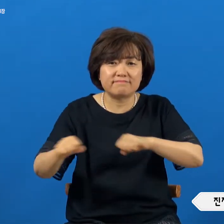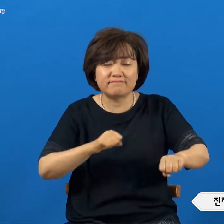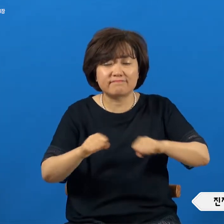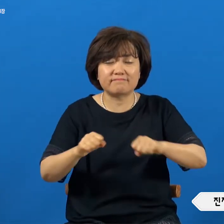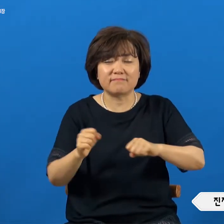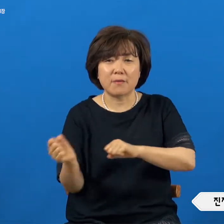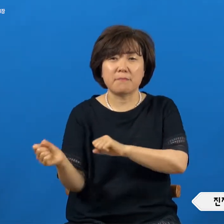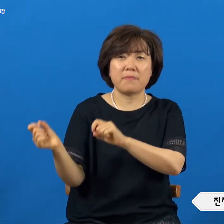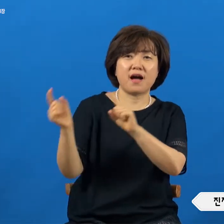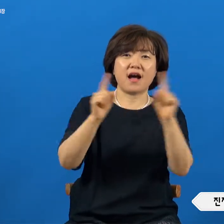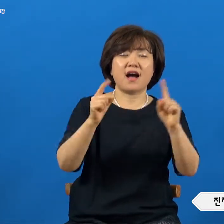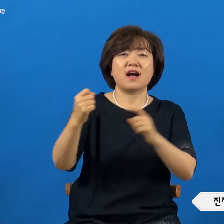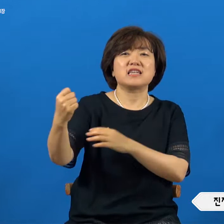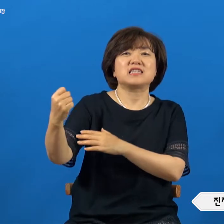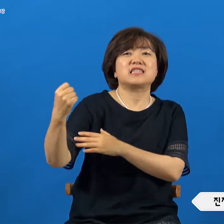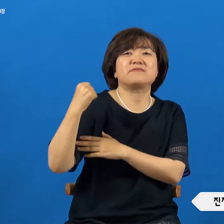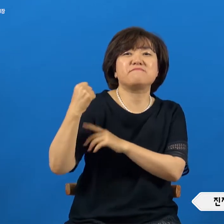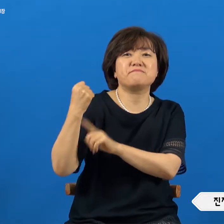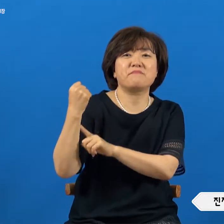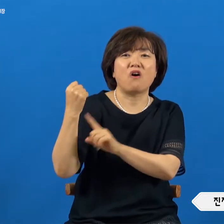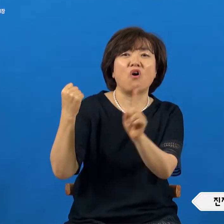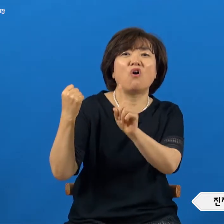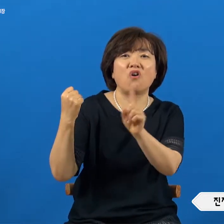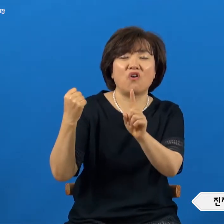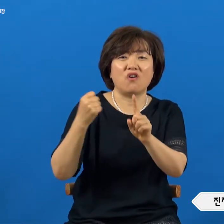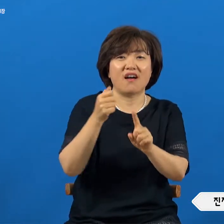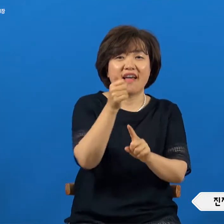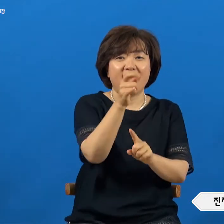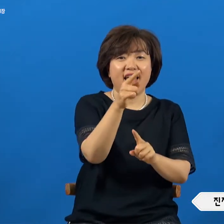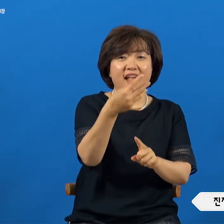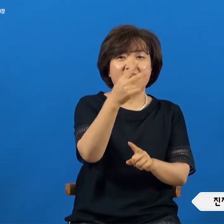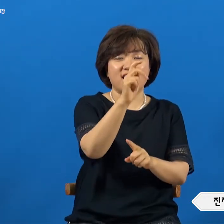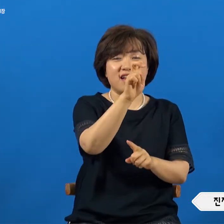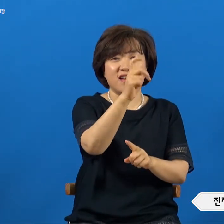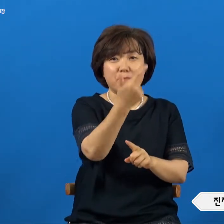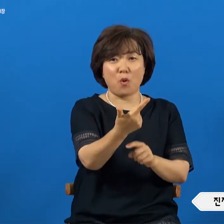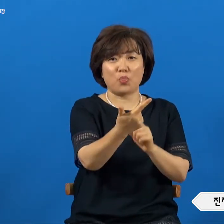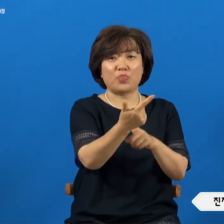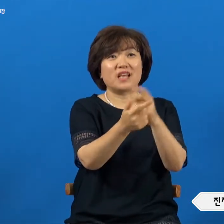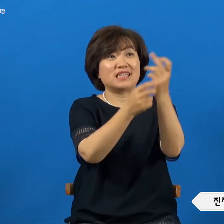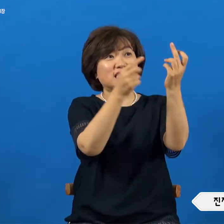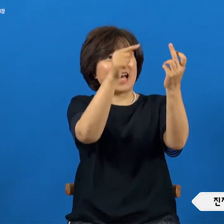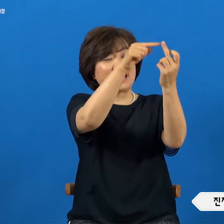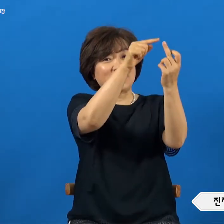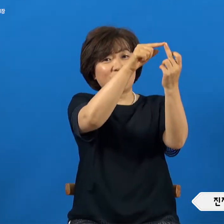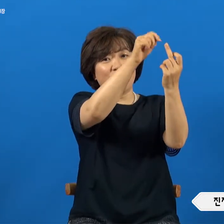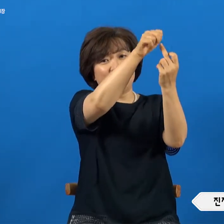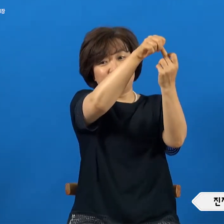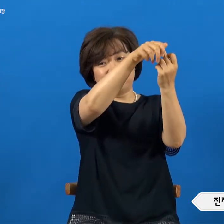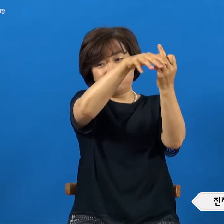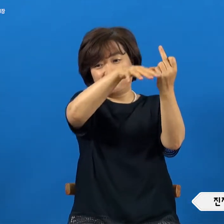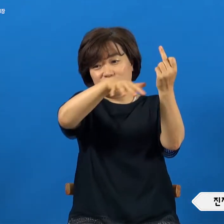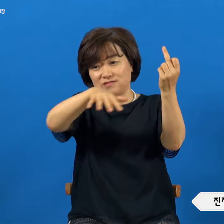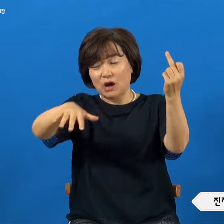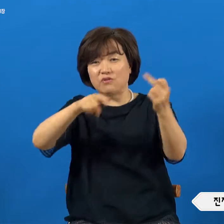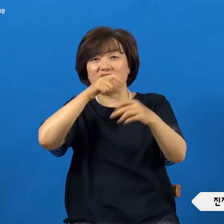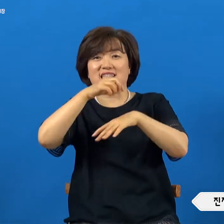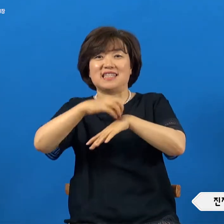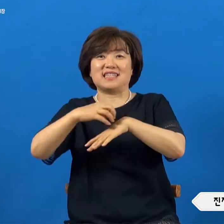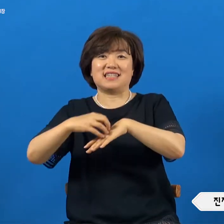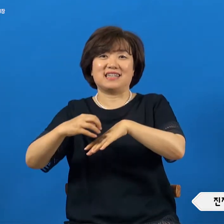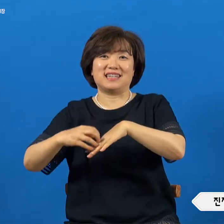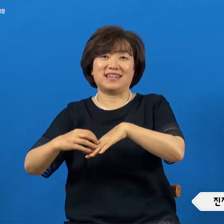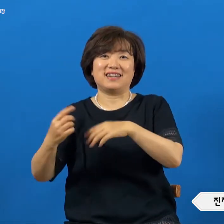하는, 솟생케 하는 힘은 이 헐몬산의 이슬을 성경은 설명합니다.